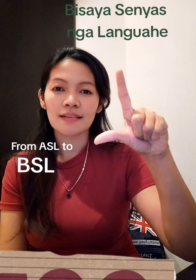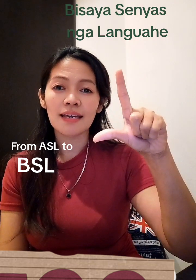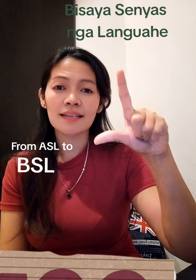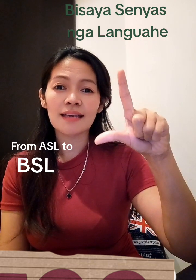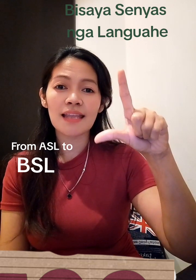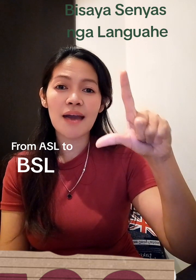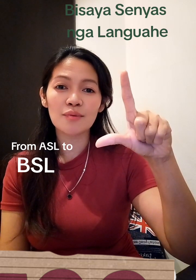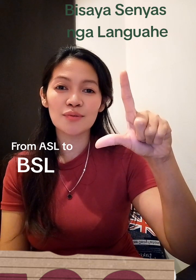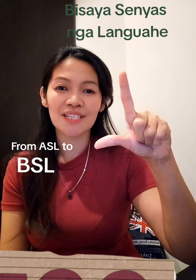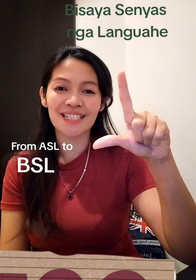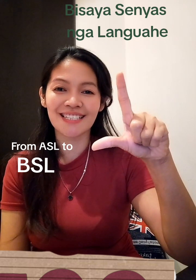L nga lamon.